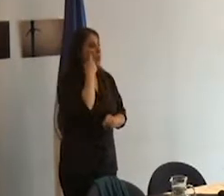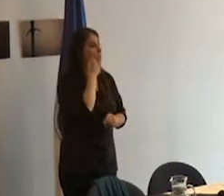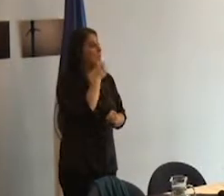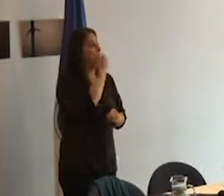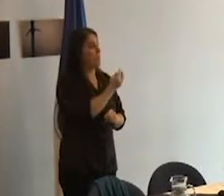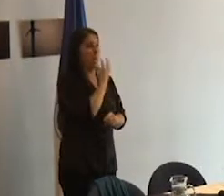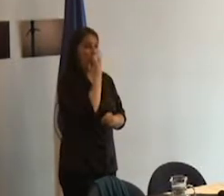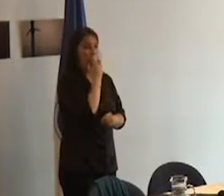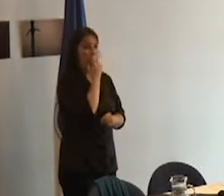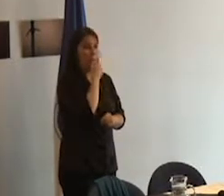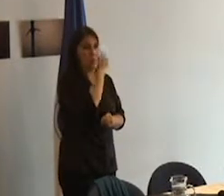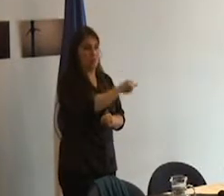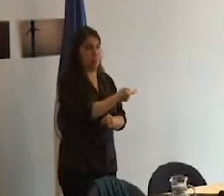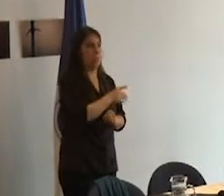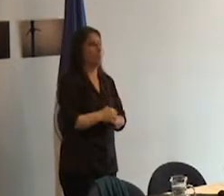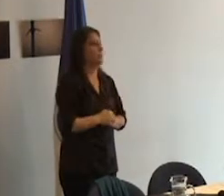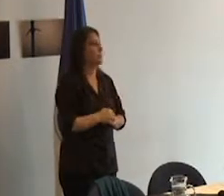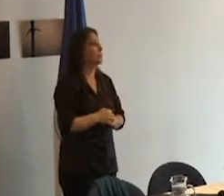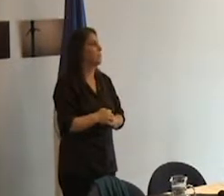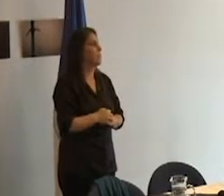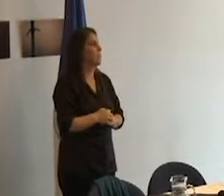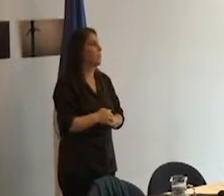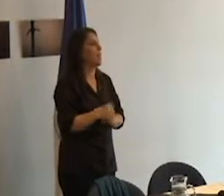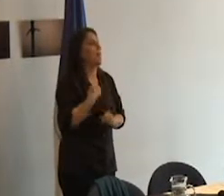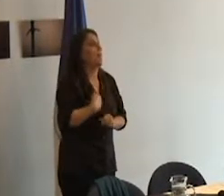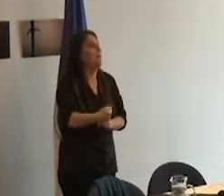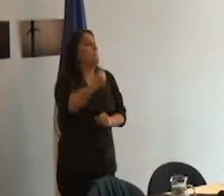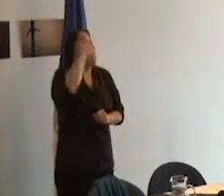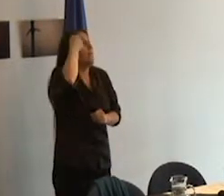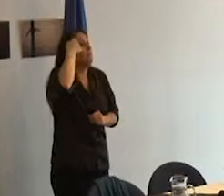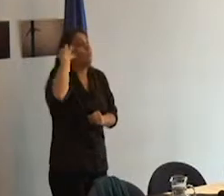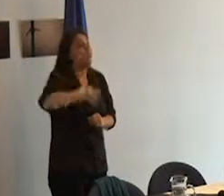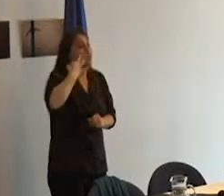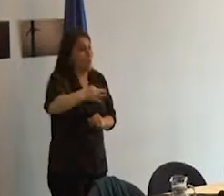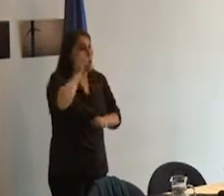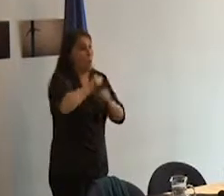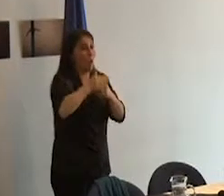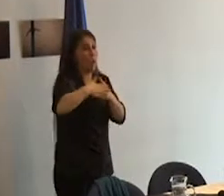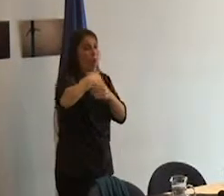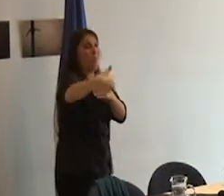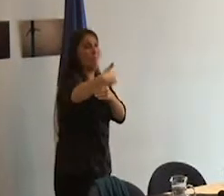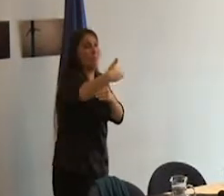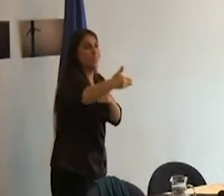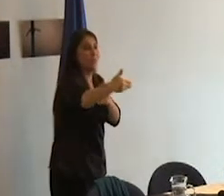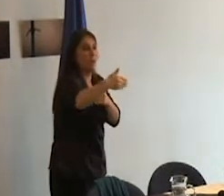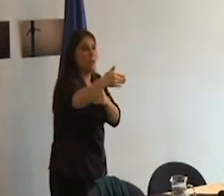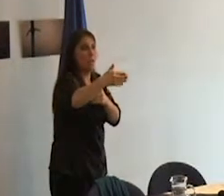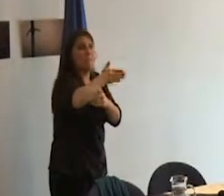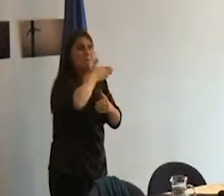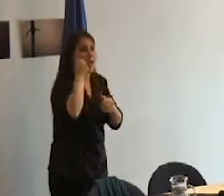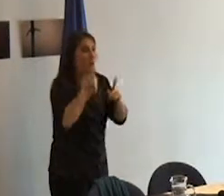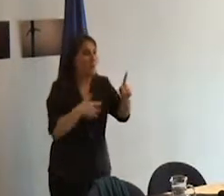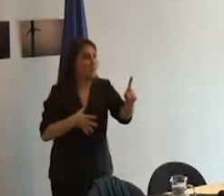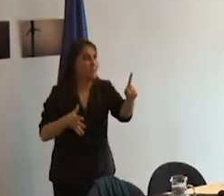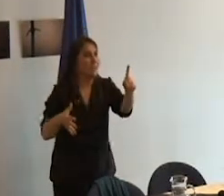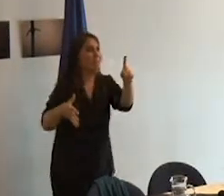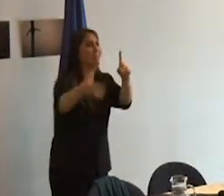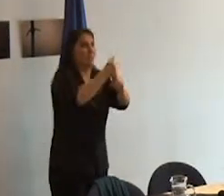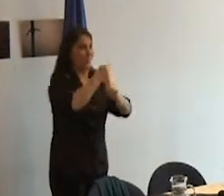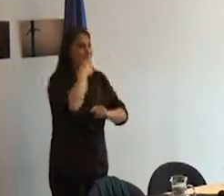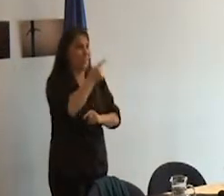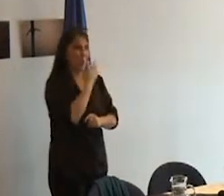Nobel de Literatura, quien pensando en que siempre es posible avanzar hacia algo mejor,